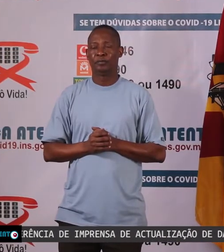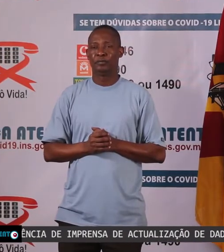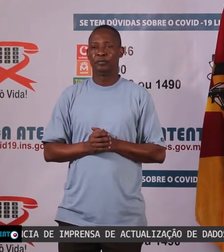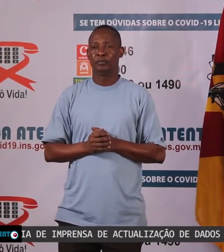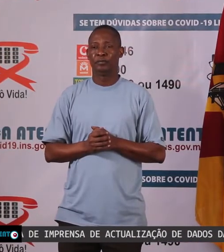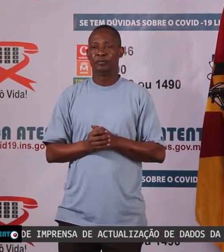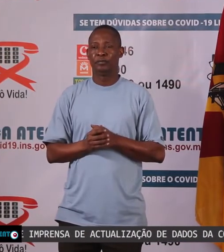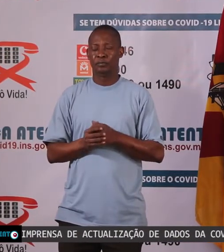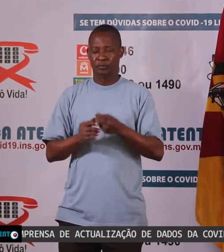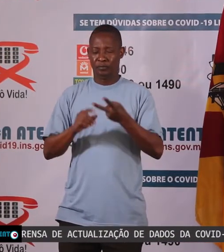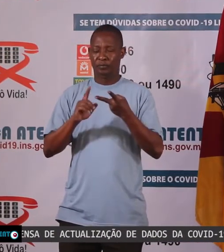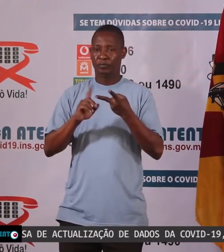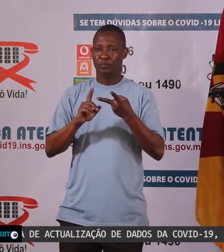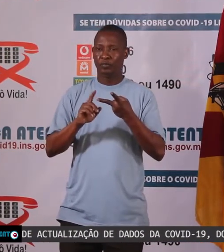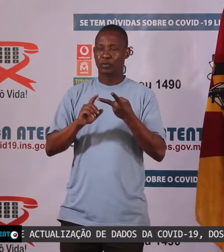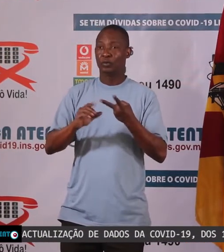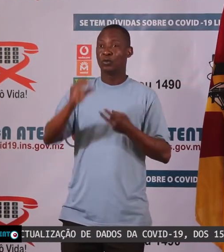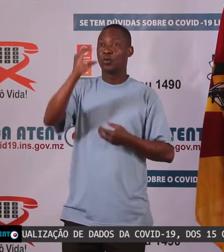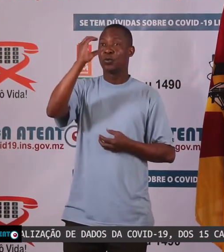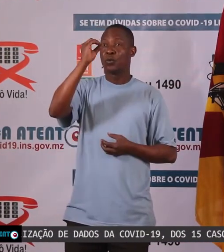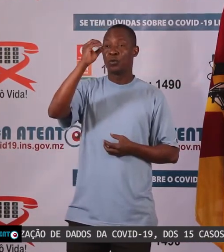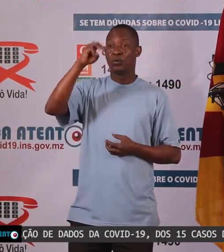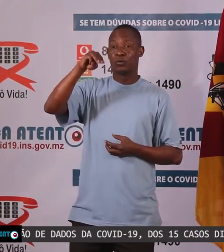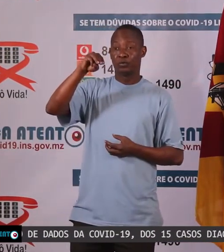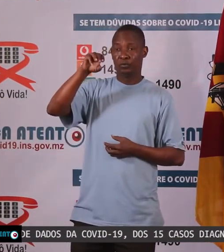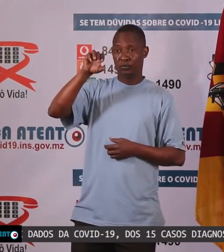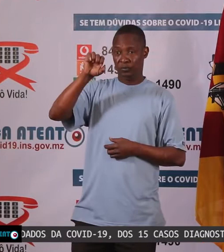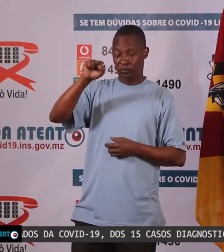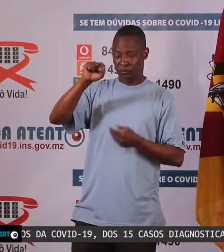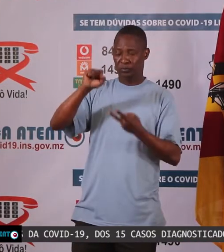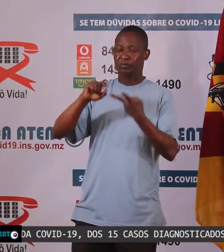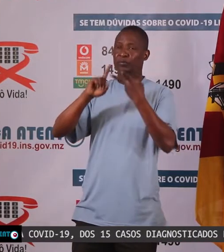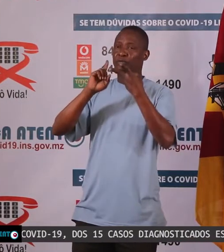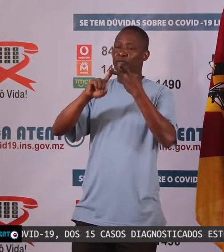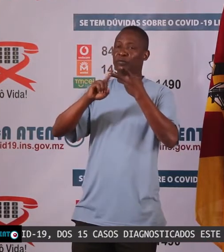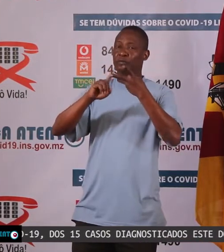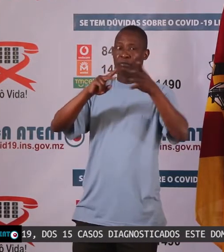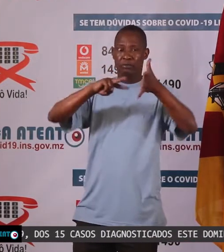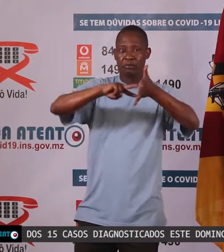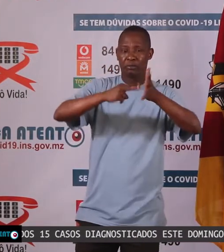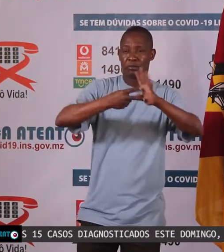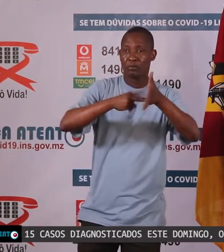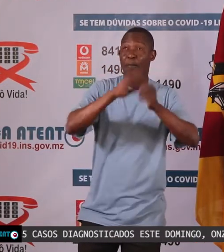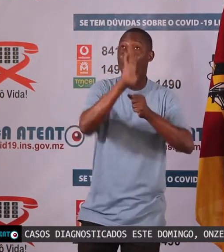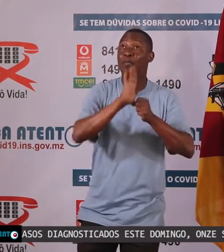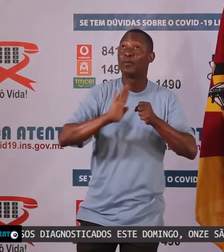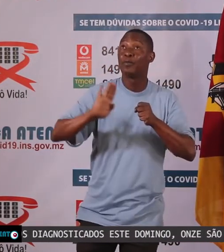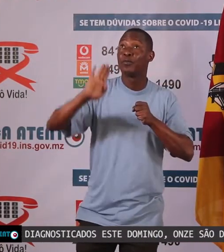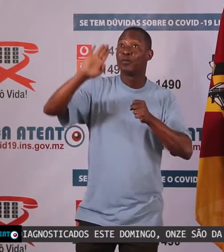Segundo a Organização Mundial de Saúde e de acordo com o Plano Nacional de Preparação e Resposta à Covid-19,